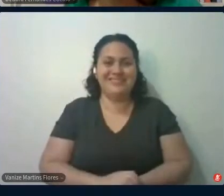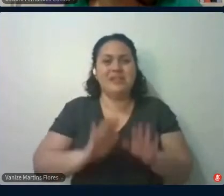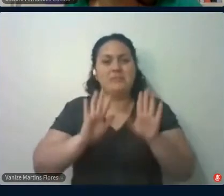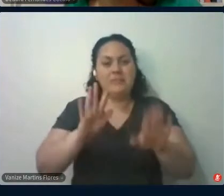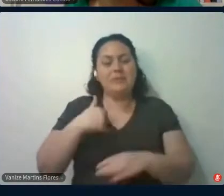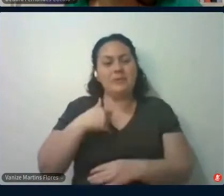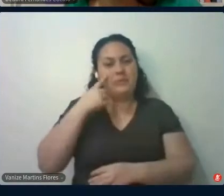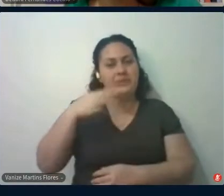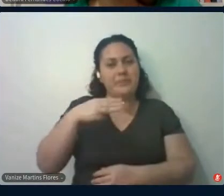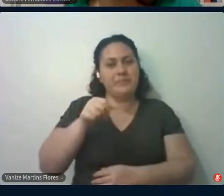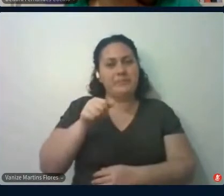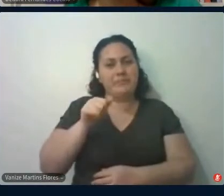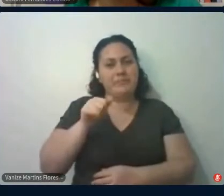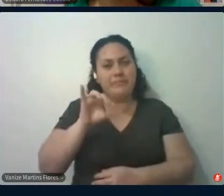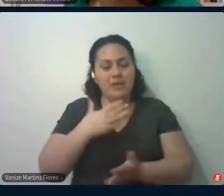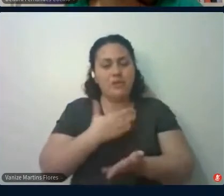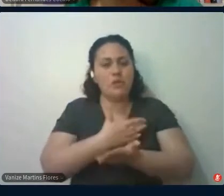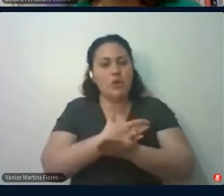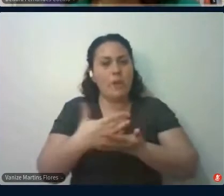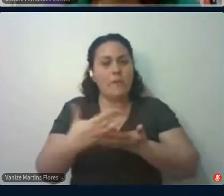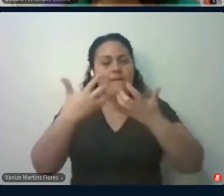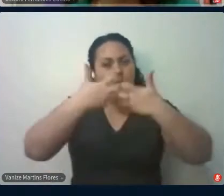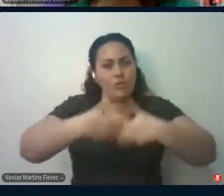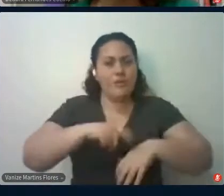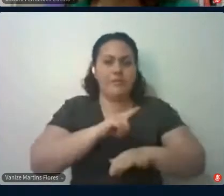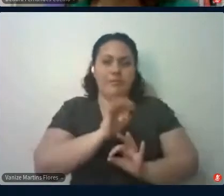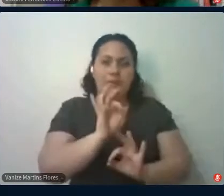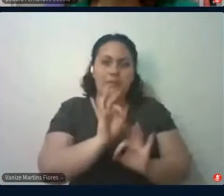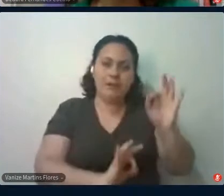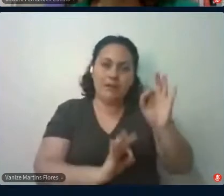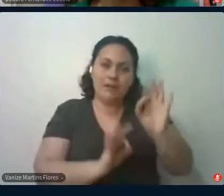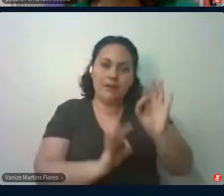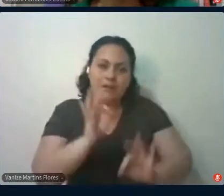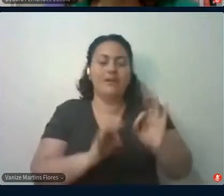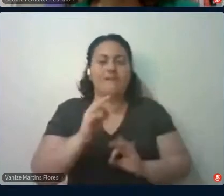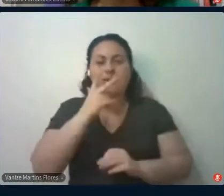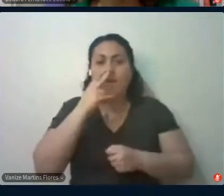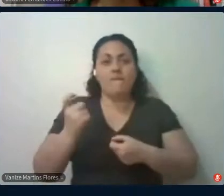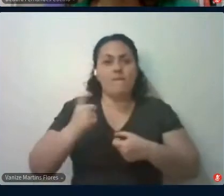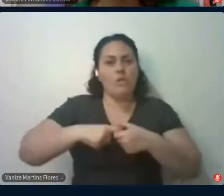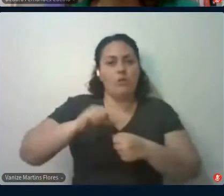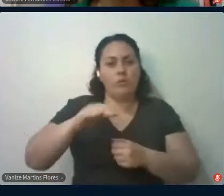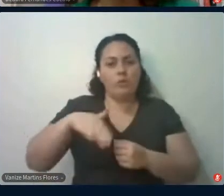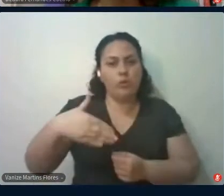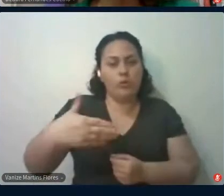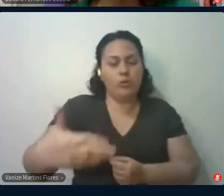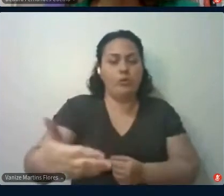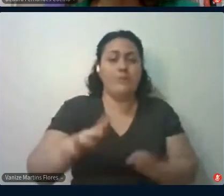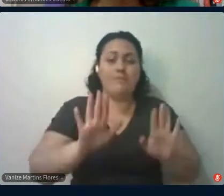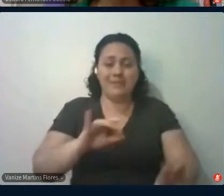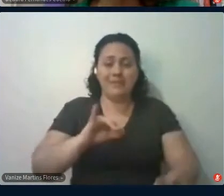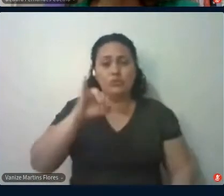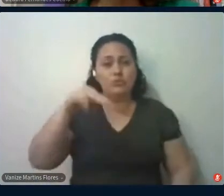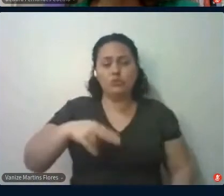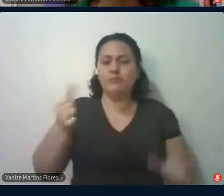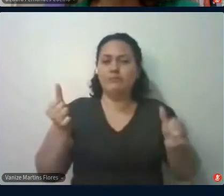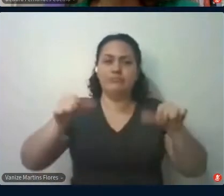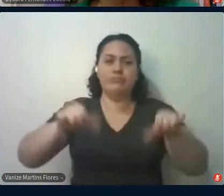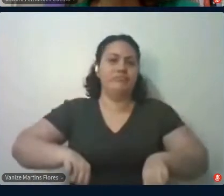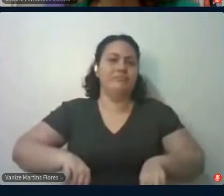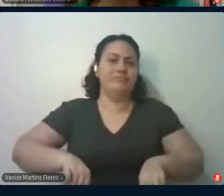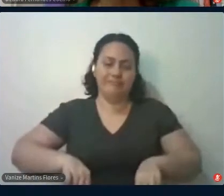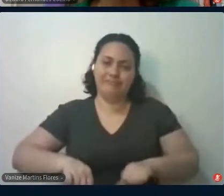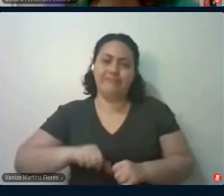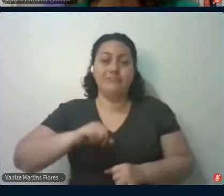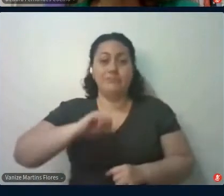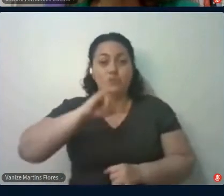gente começou a planejar uma volta gradual, só que em junho piorou muito. Então, em junho, houve